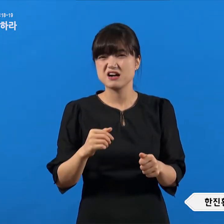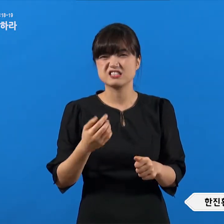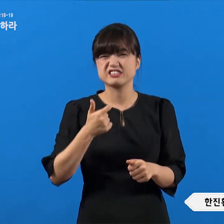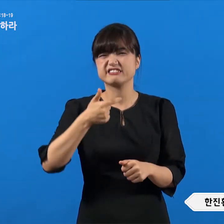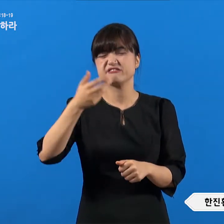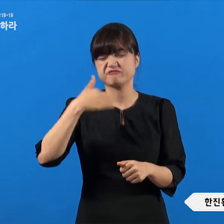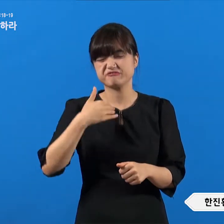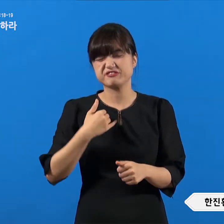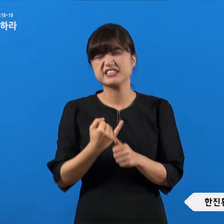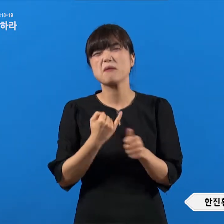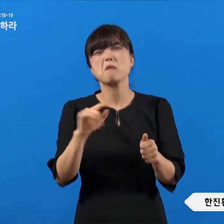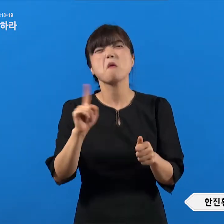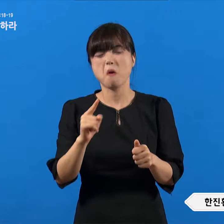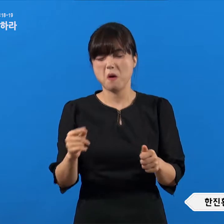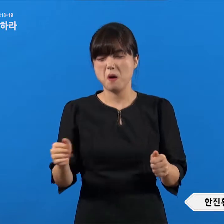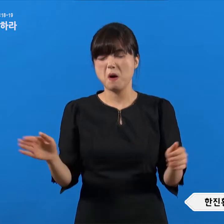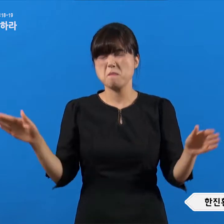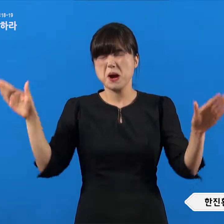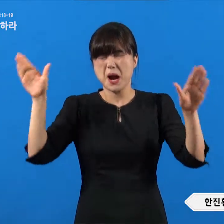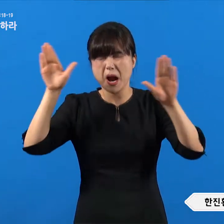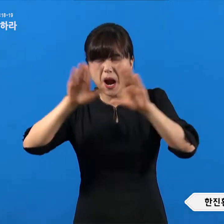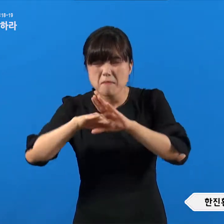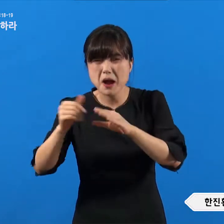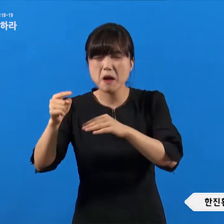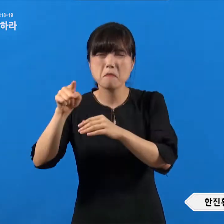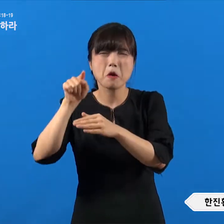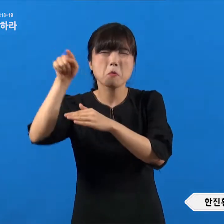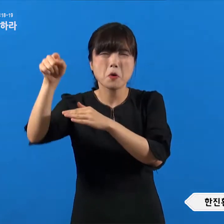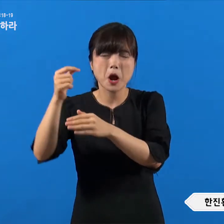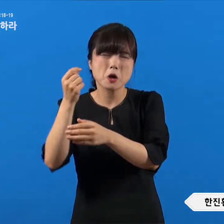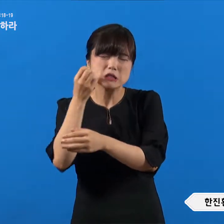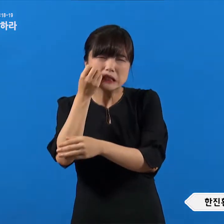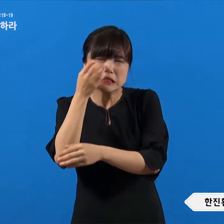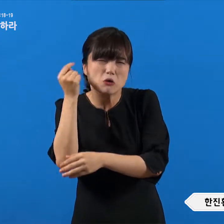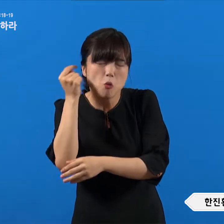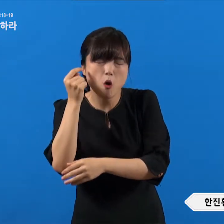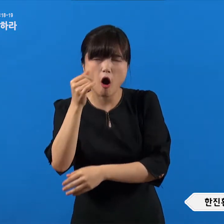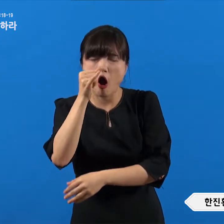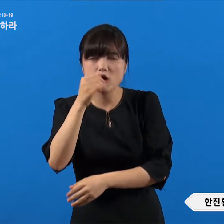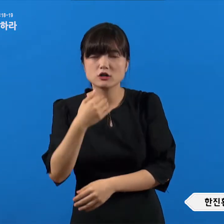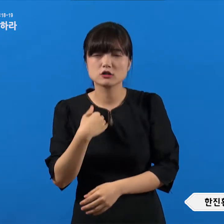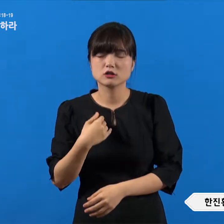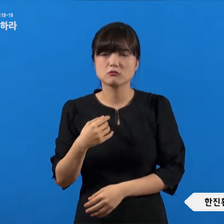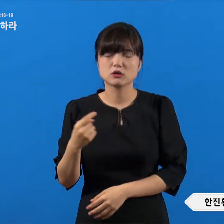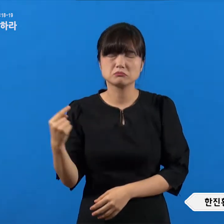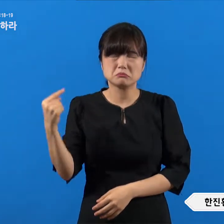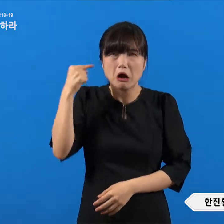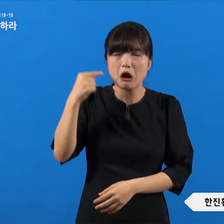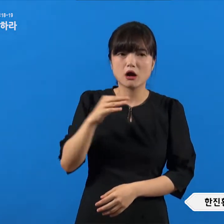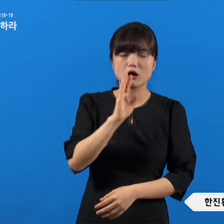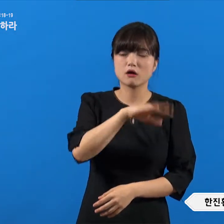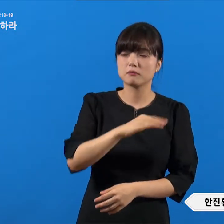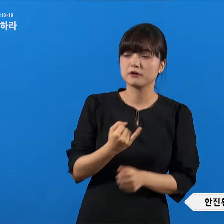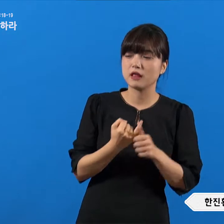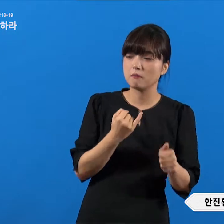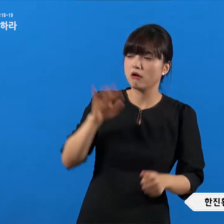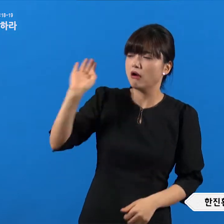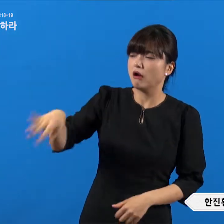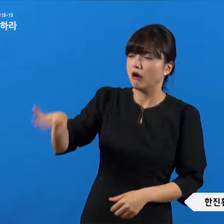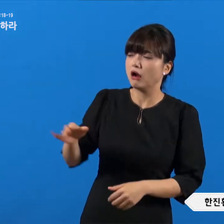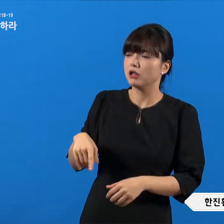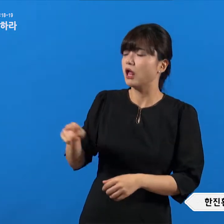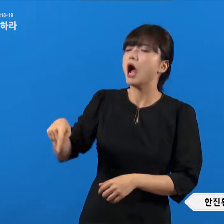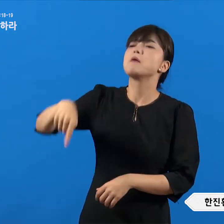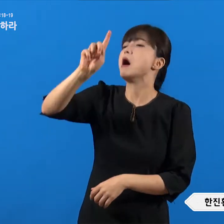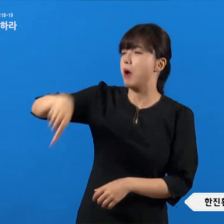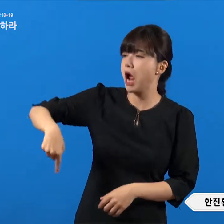저기 무슨 거실 쪽에서 부스럭 부스럭 소리가 나면 겁이 나서 자기를 발로 이렇게